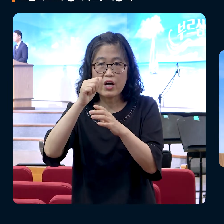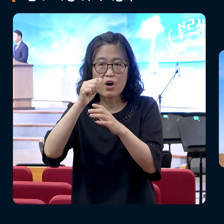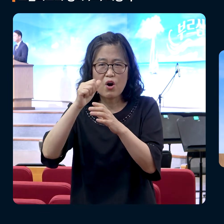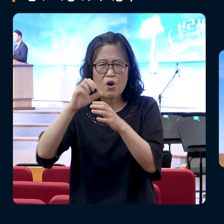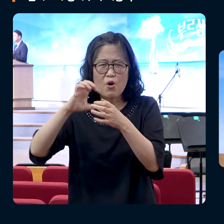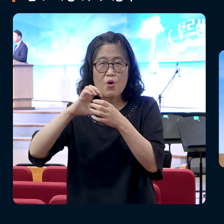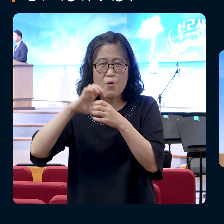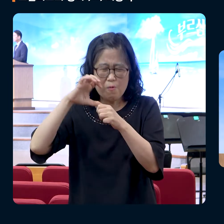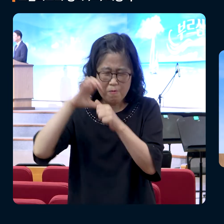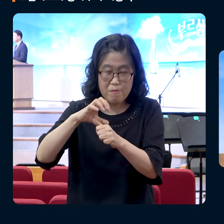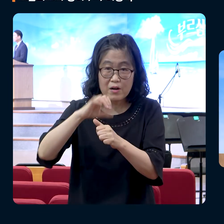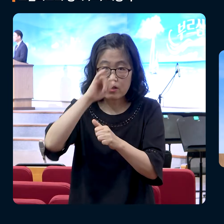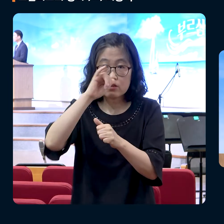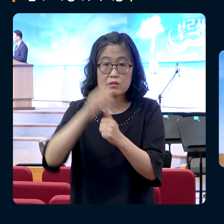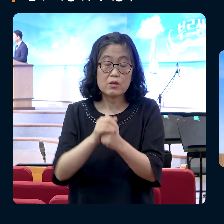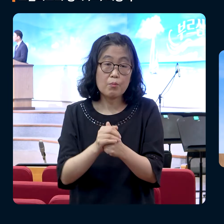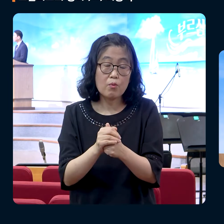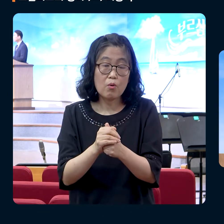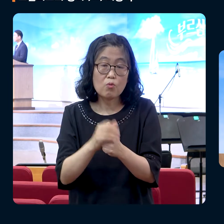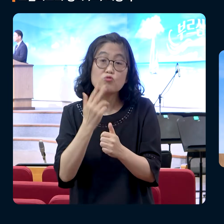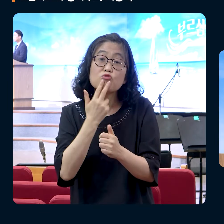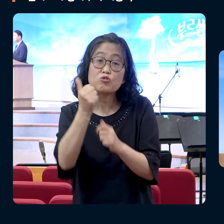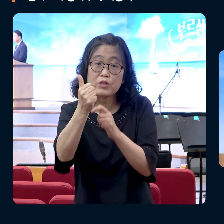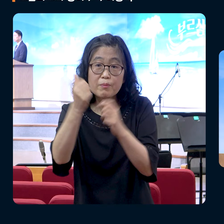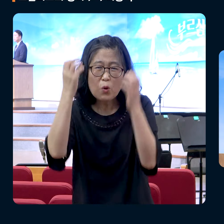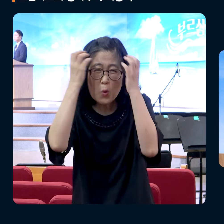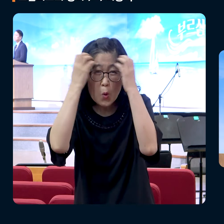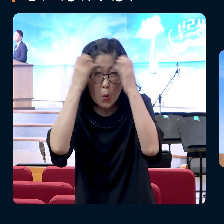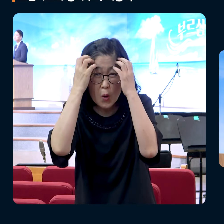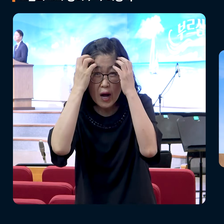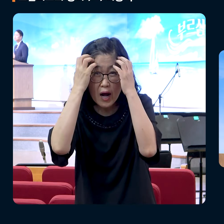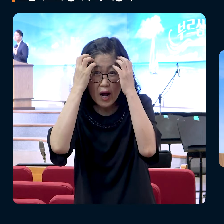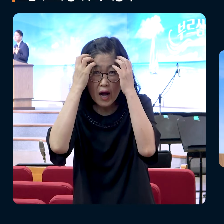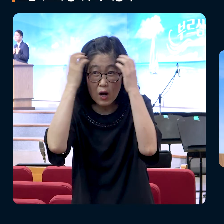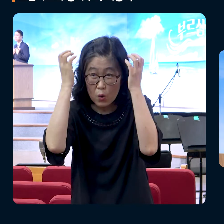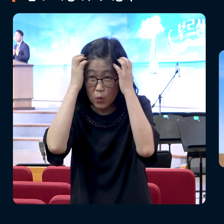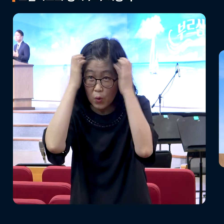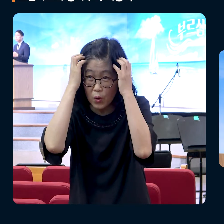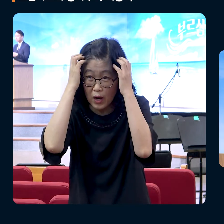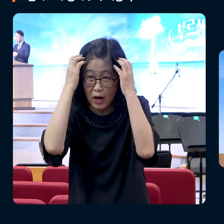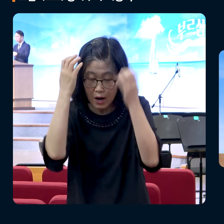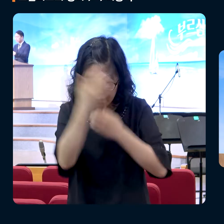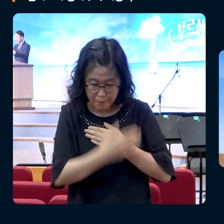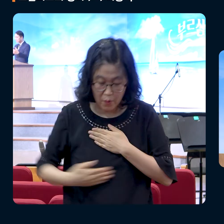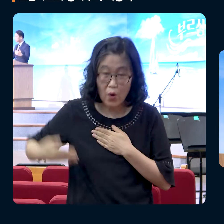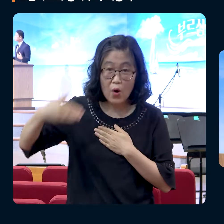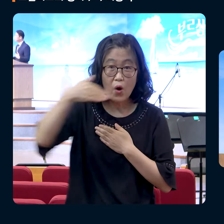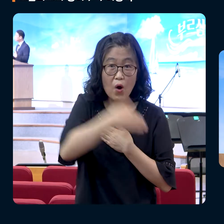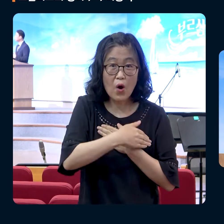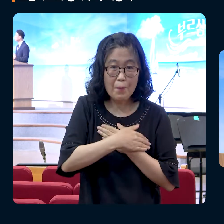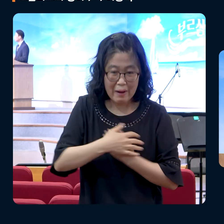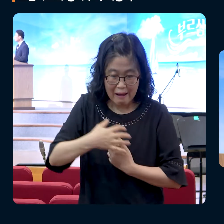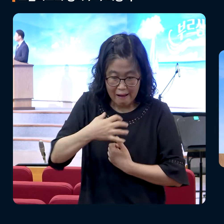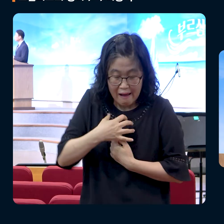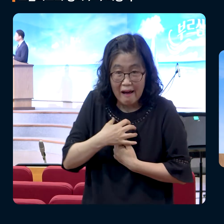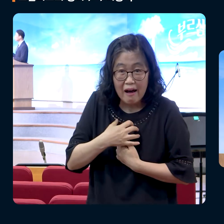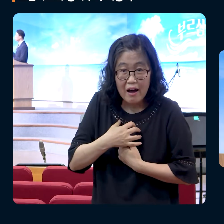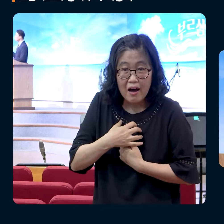것입니다. 지금 요셉이 당한 고난과 이 고통의 시간들은 육신의 어디에 갇혀져